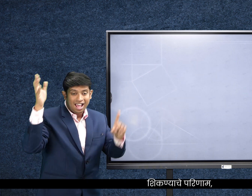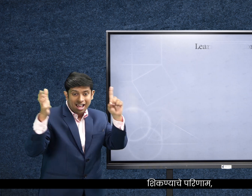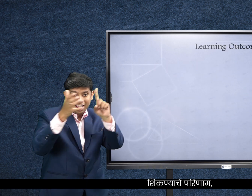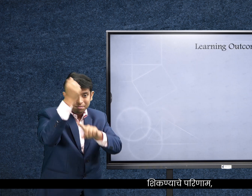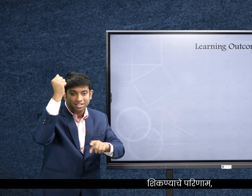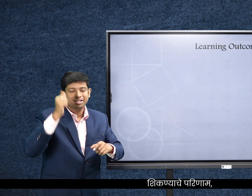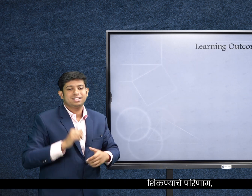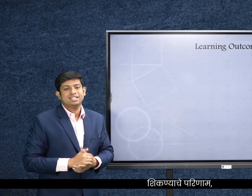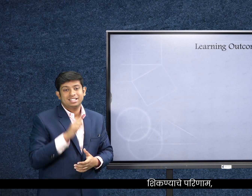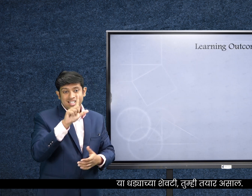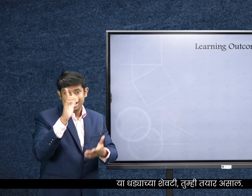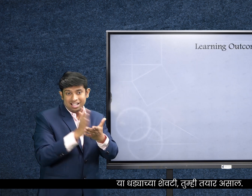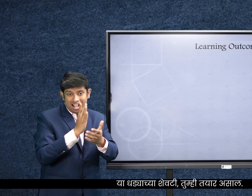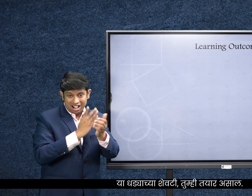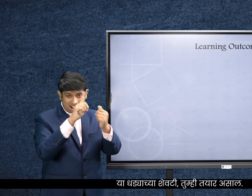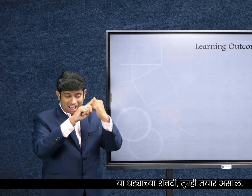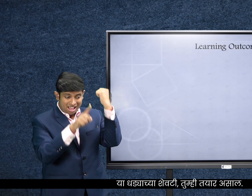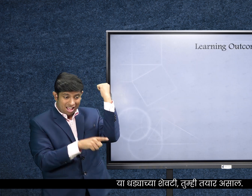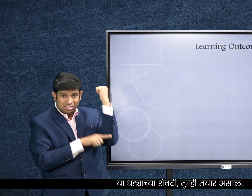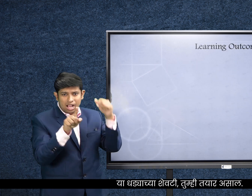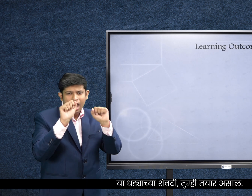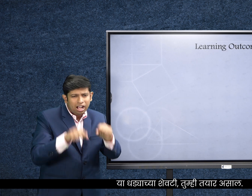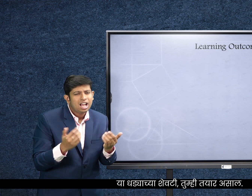शिकण्याचे परिणाम. या धड्यात शेवटी तुम्ही तयार असाल.